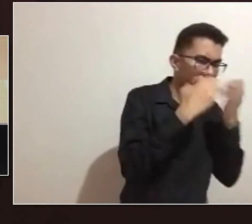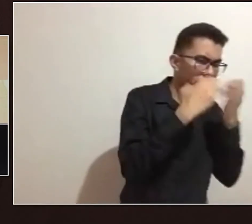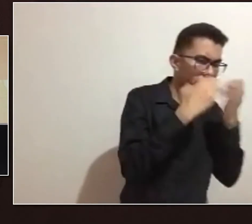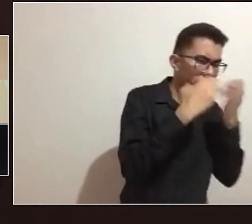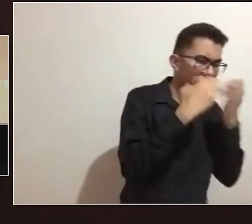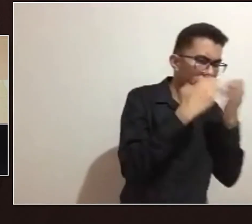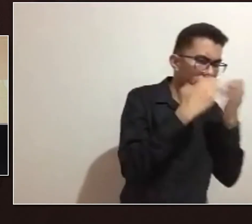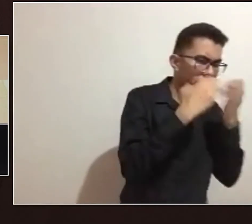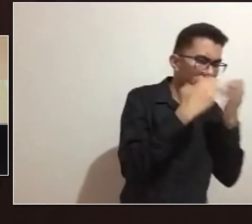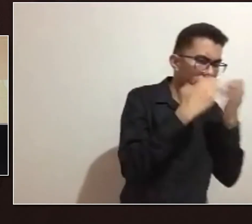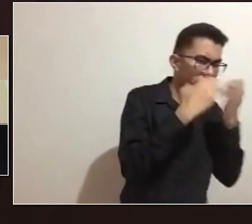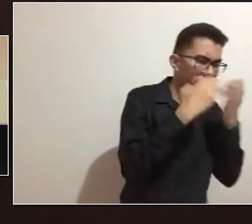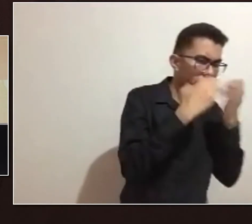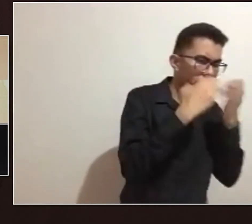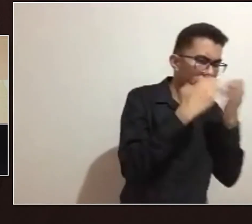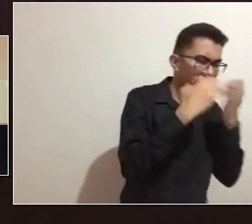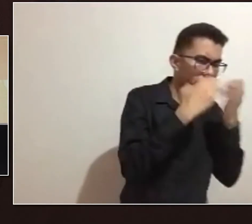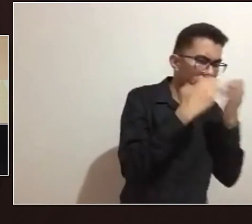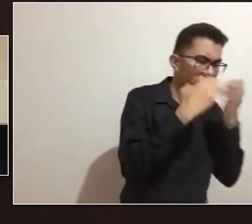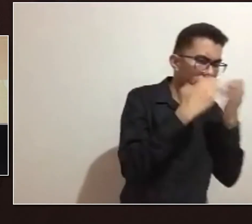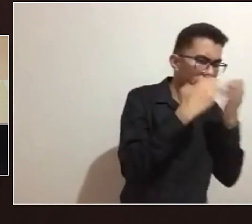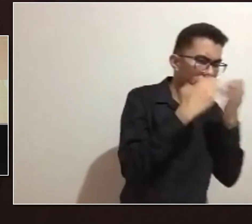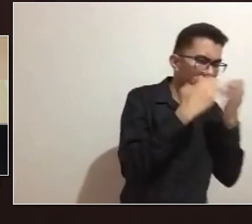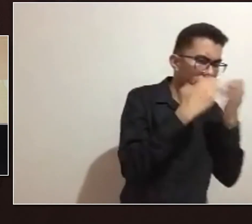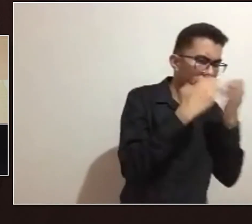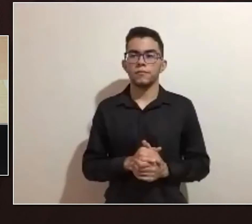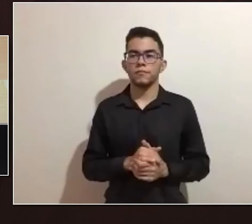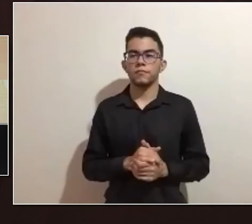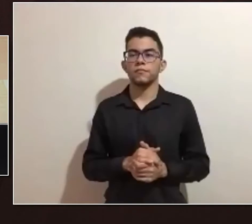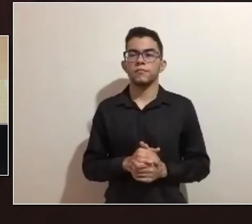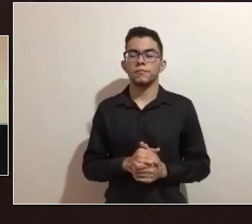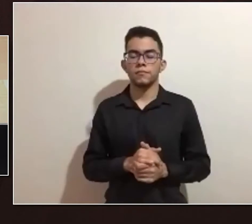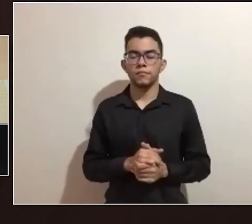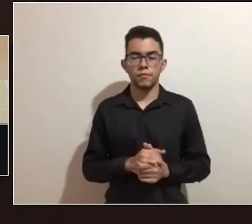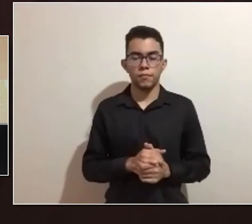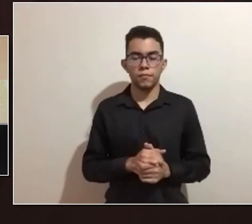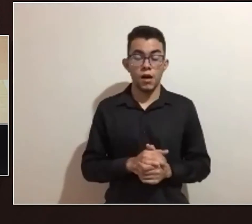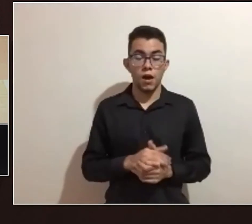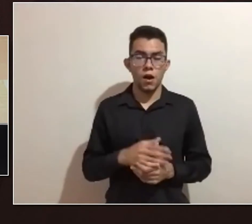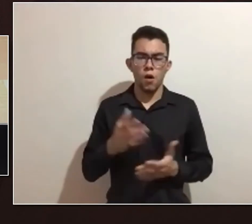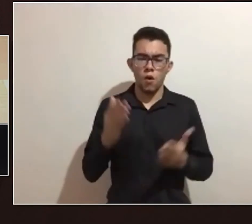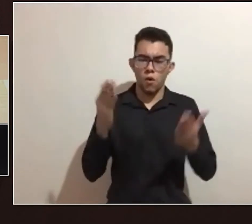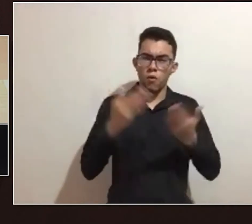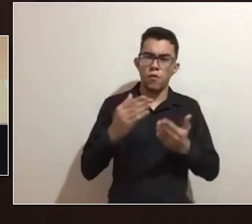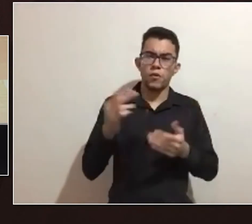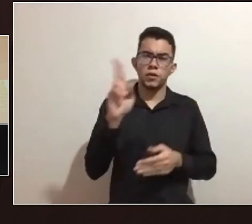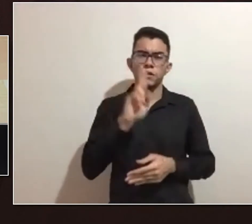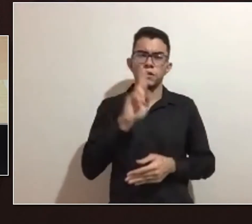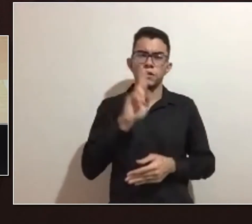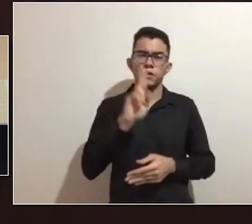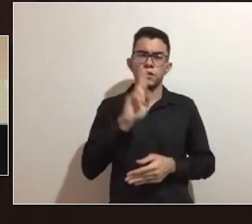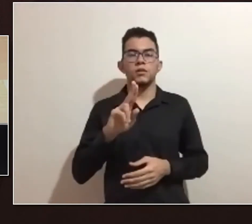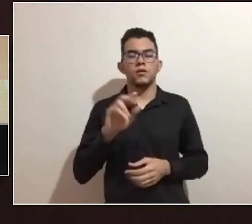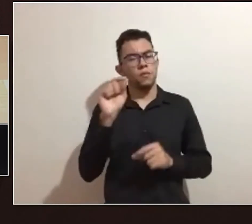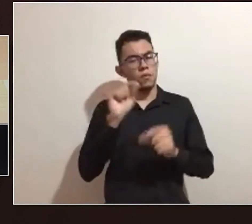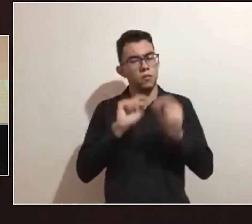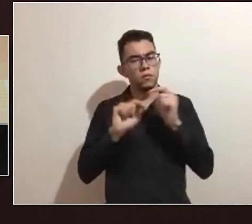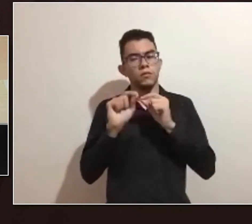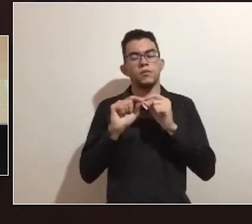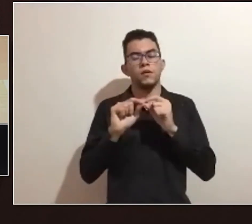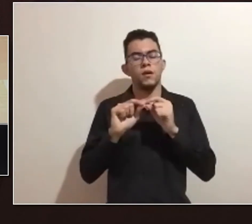essa abordagem celestial. Posso orar por você?